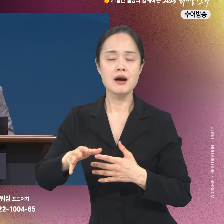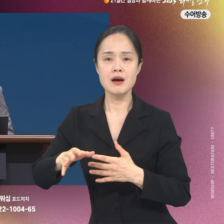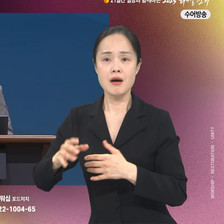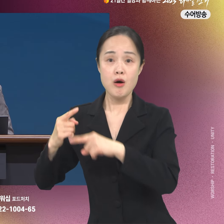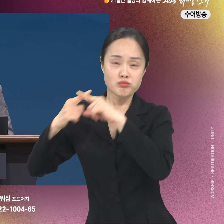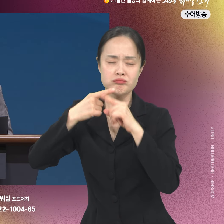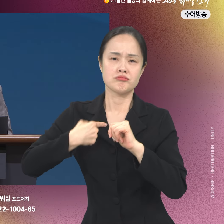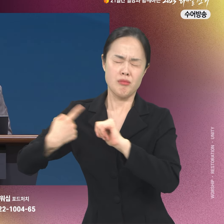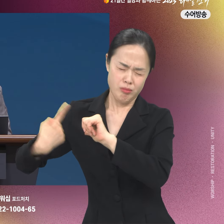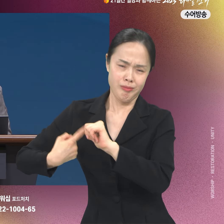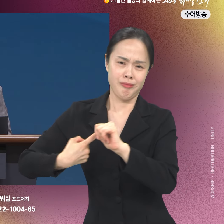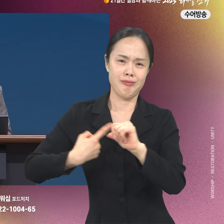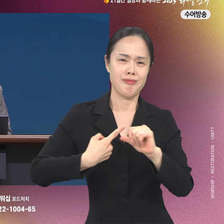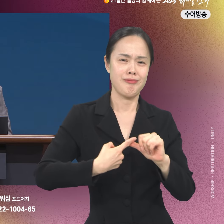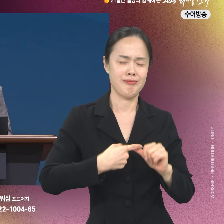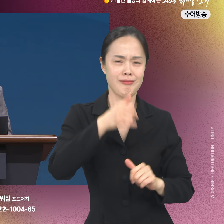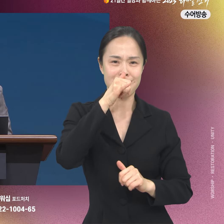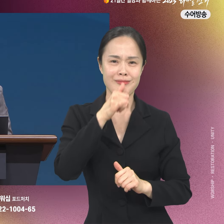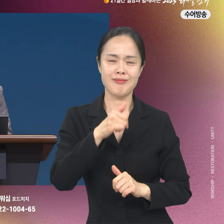같아요.